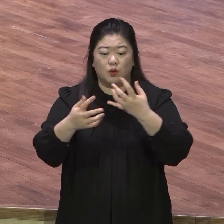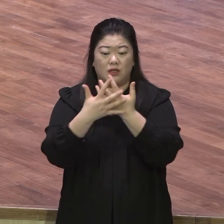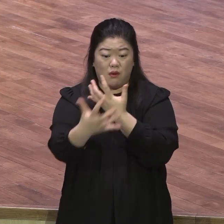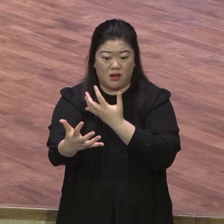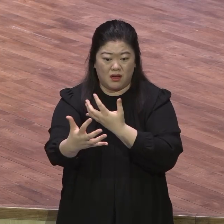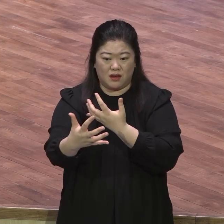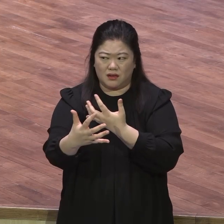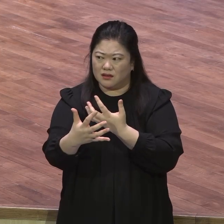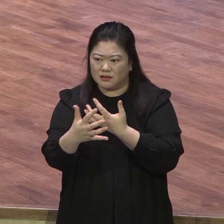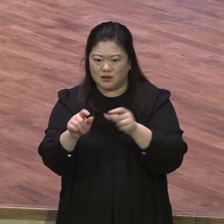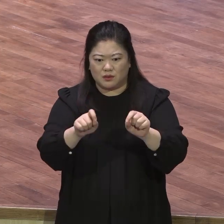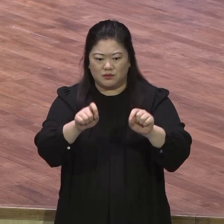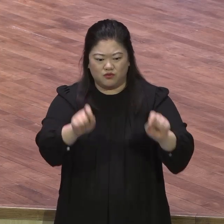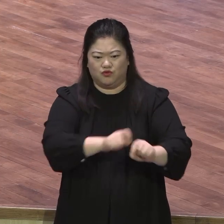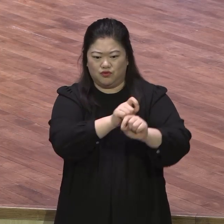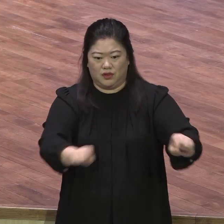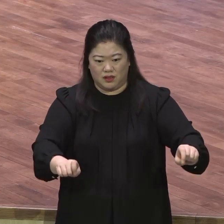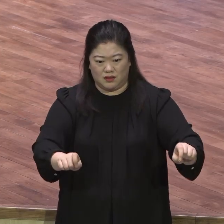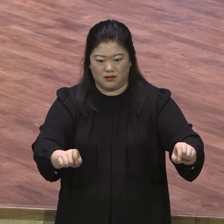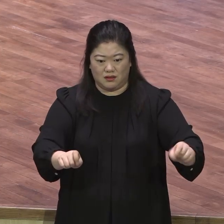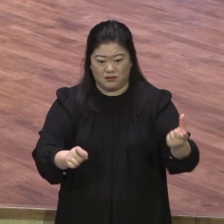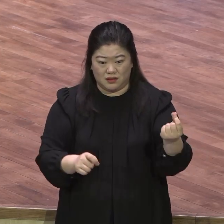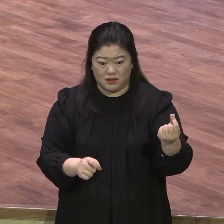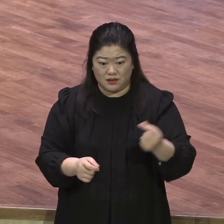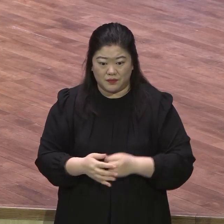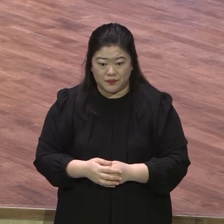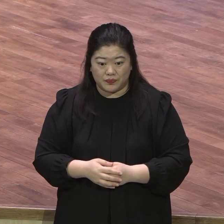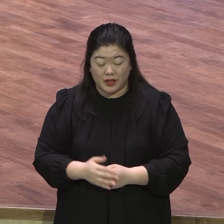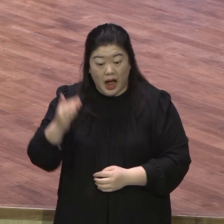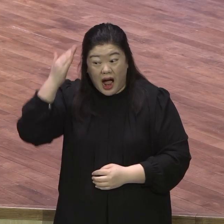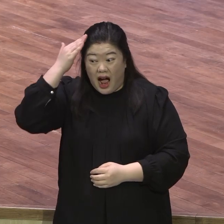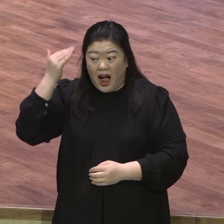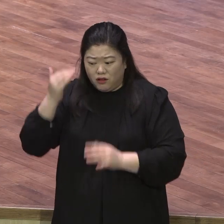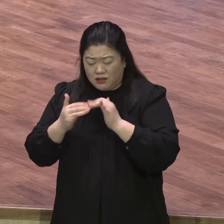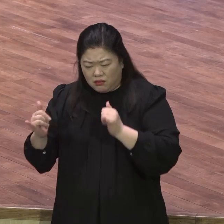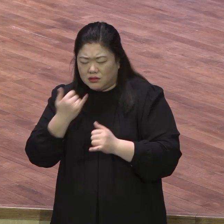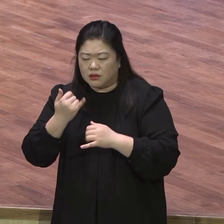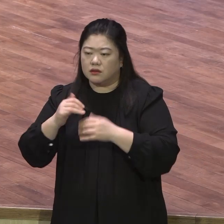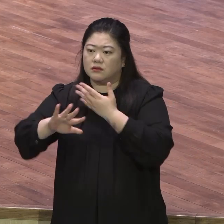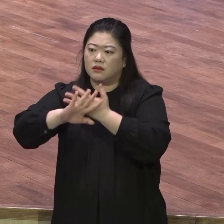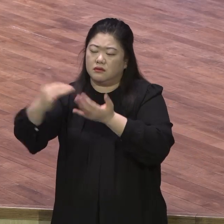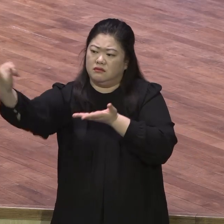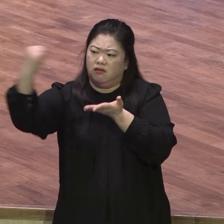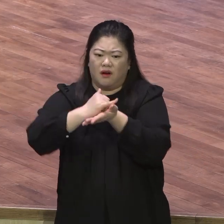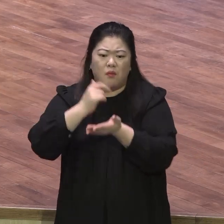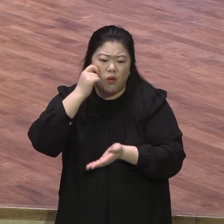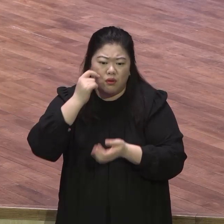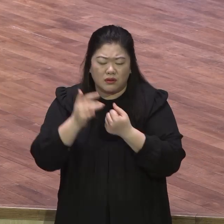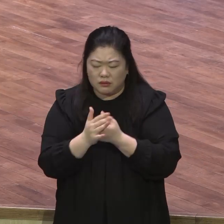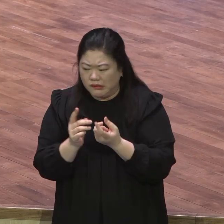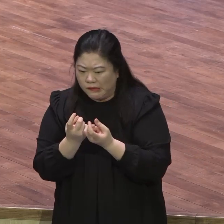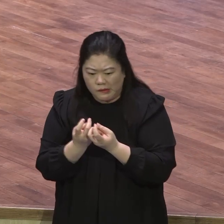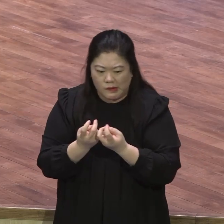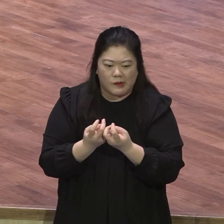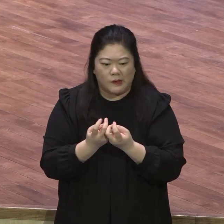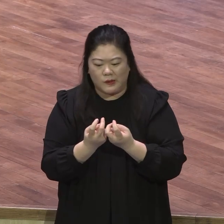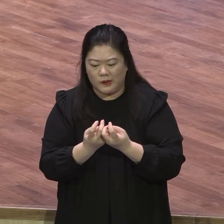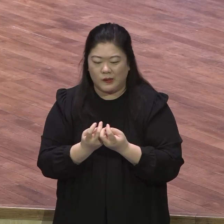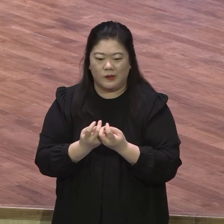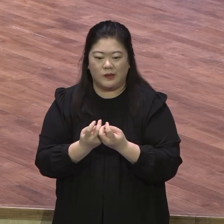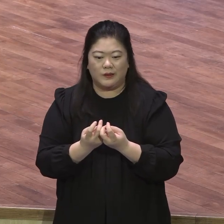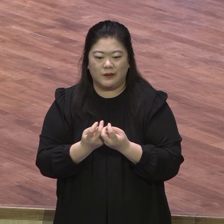뭐 국내에 있는 사람을 한다는데 우리 교회는 국내에 있는 사람을 할 거 뭐 있어요 그러니까 성교의 밤에 하룻밤을 성교의 밤으로 전부